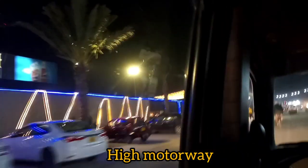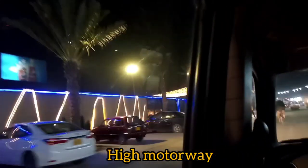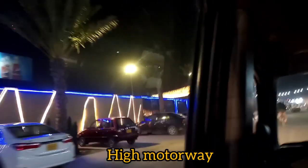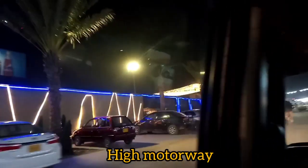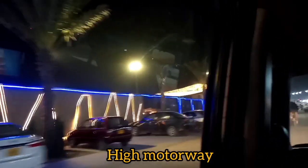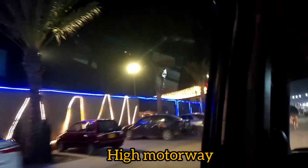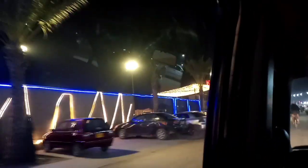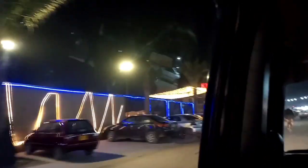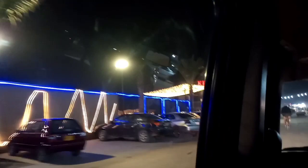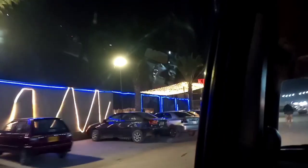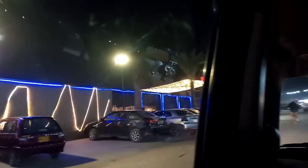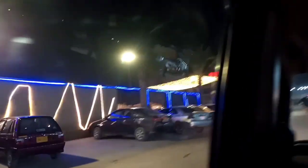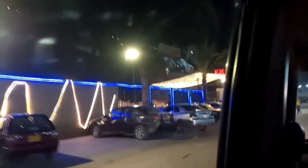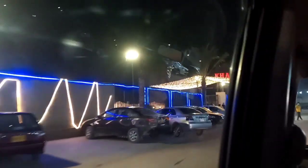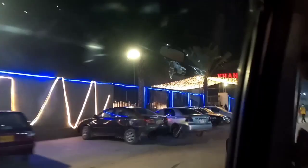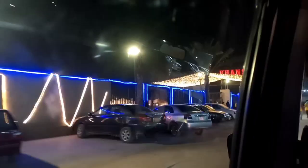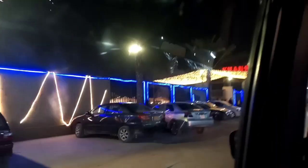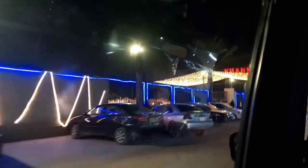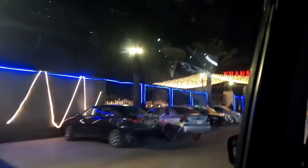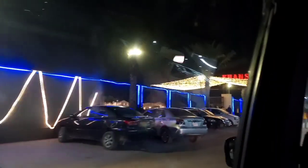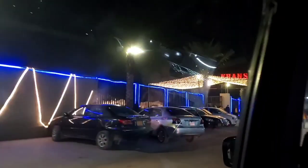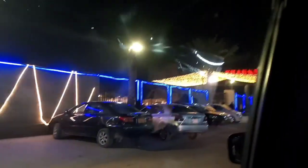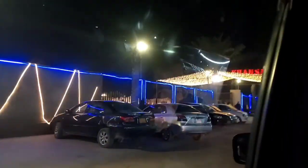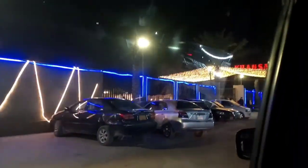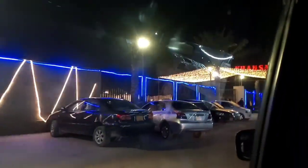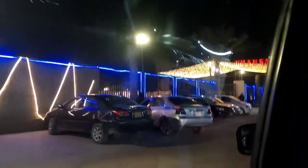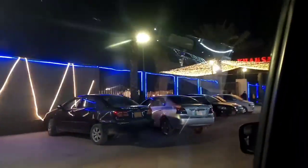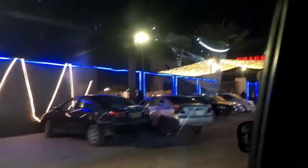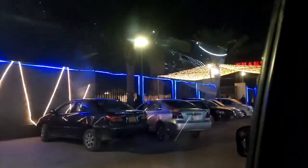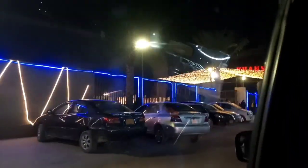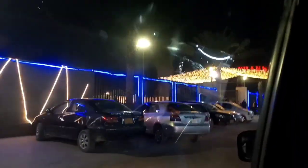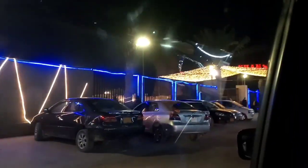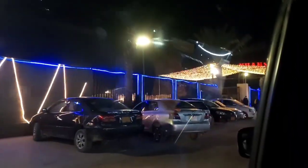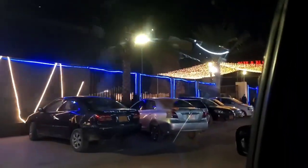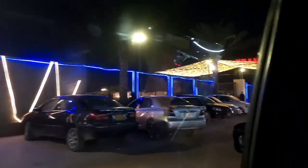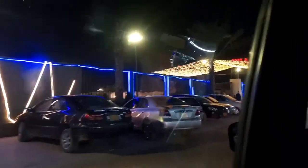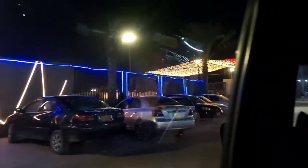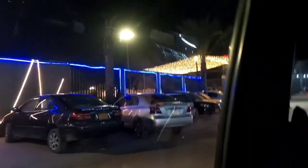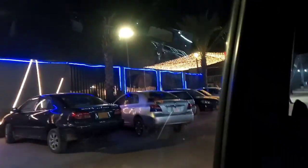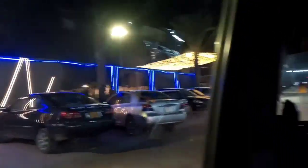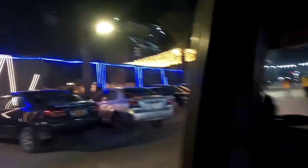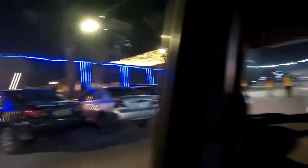लगा दो ये गेट है सामने लगा दो पार्किंग में ये गेट ये गेट है ना